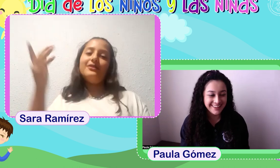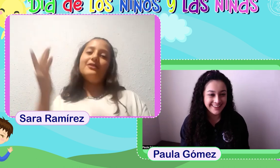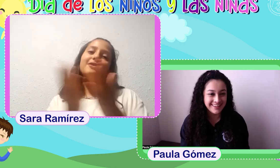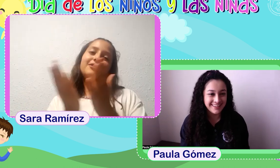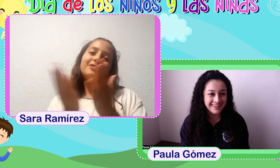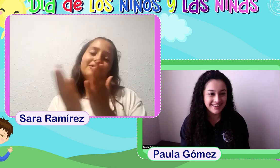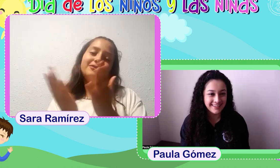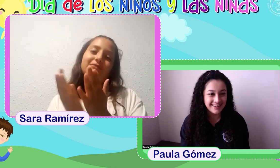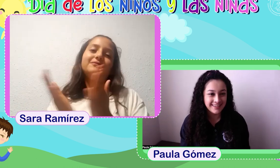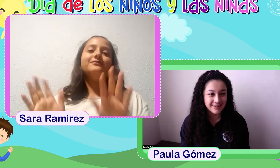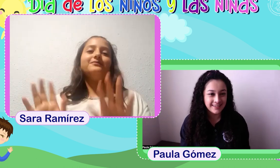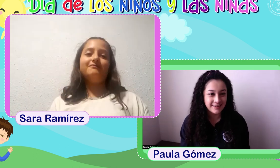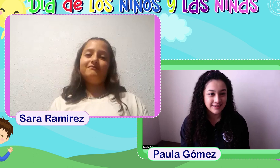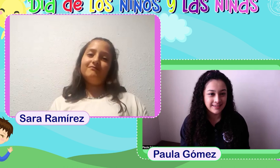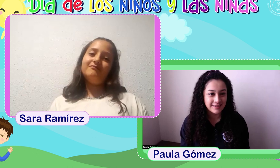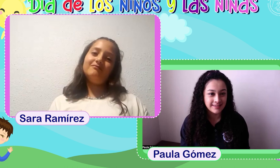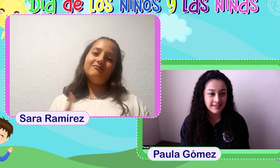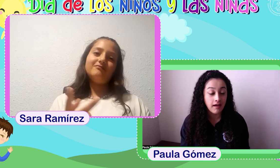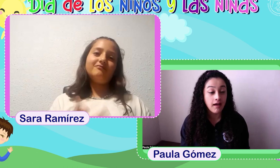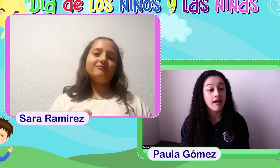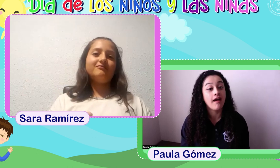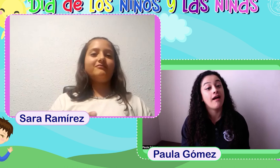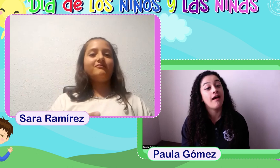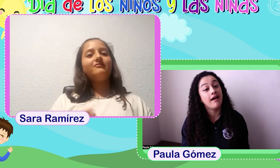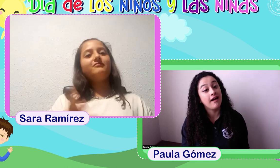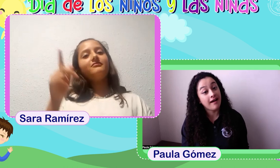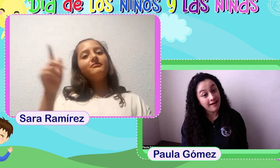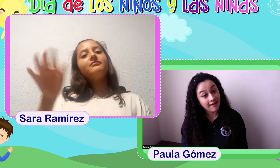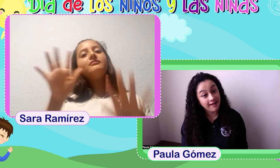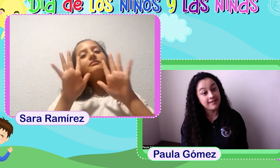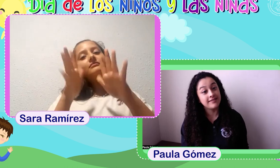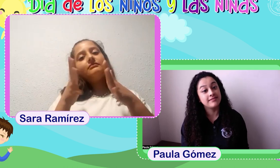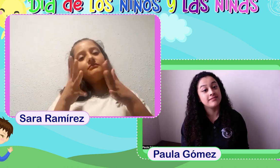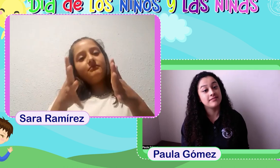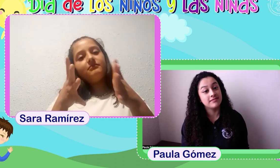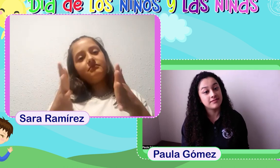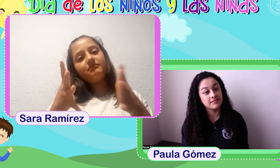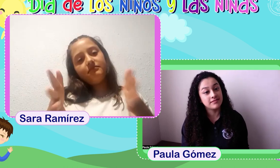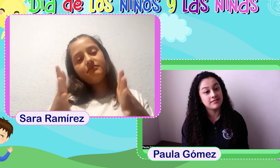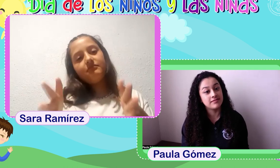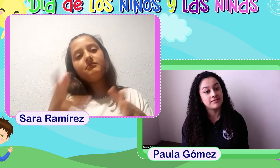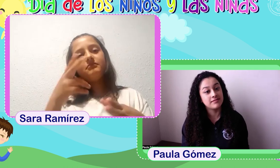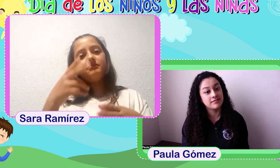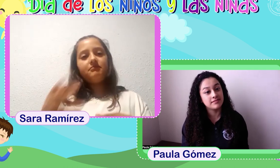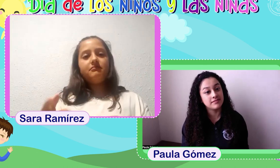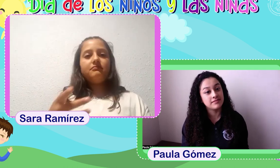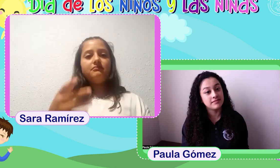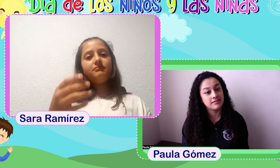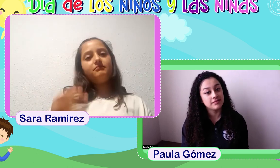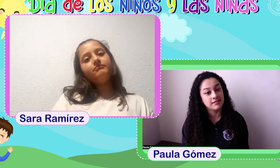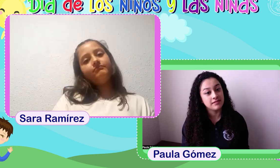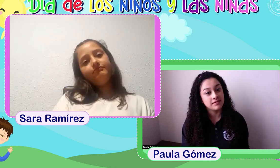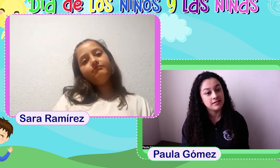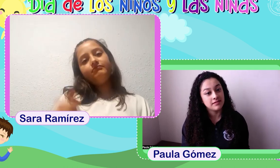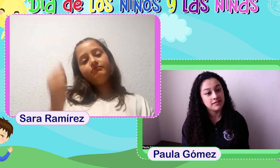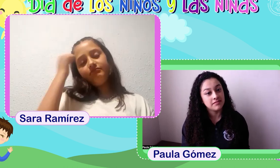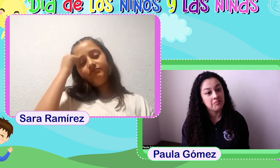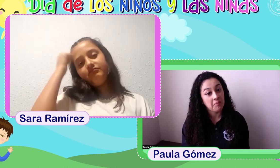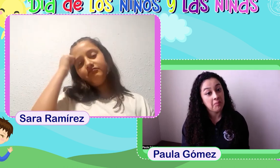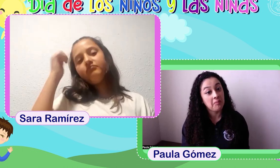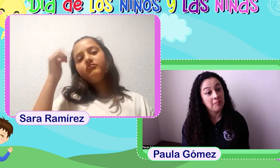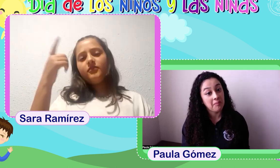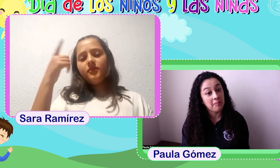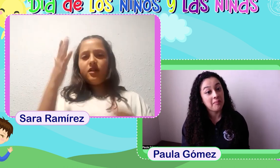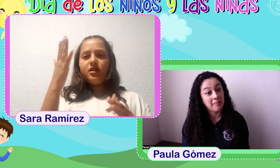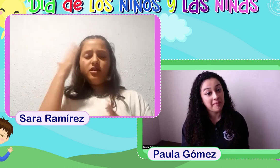La profesora que sabe señas.